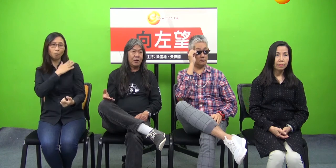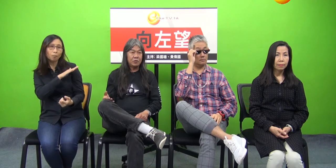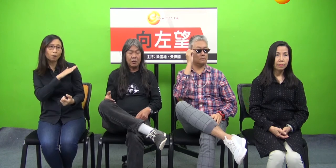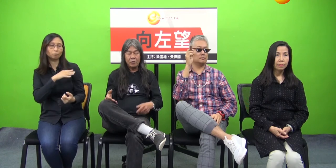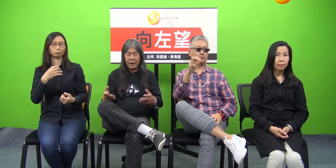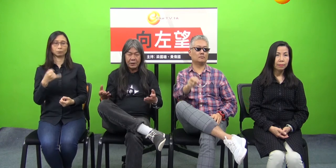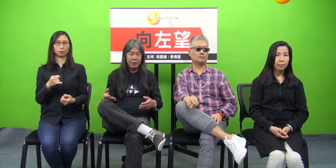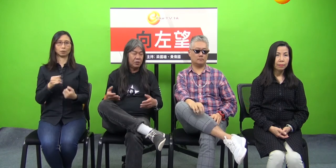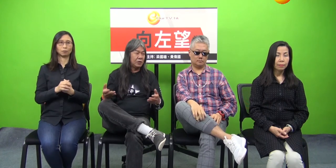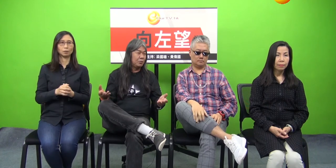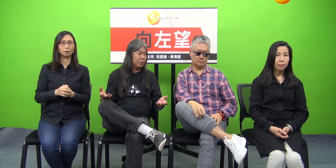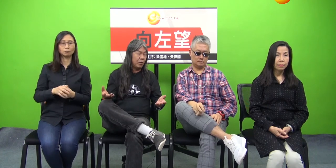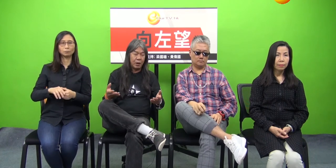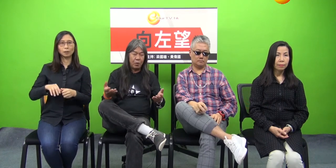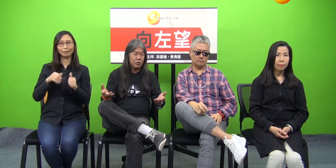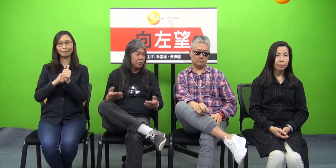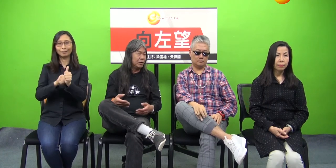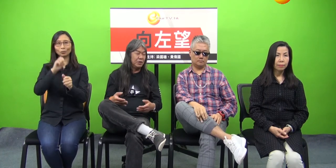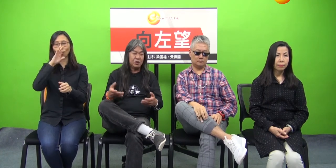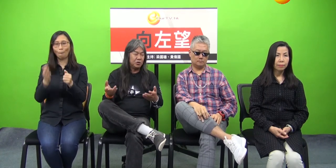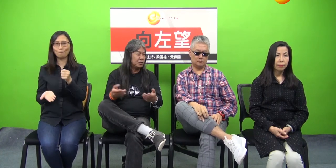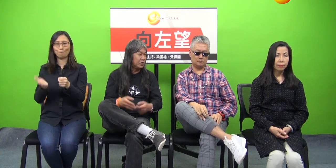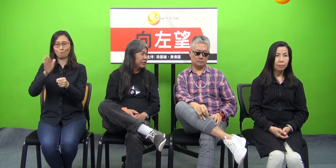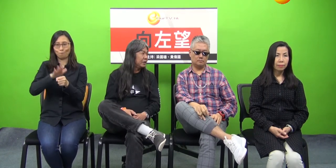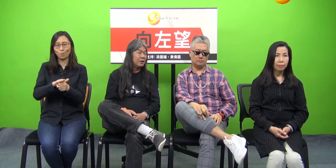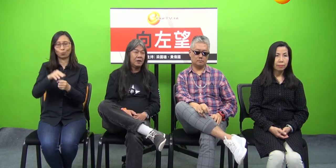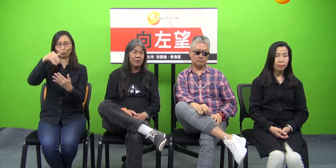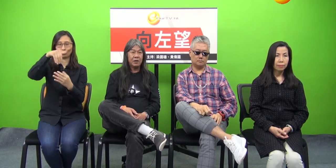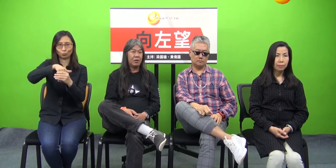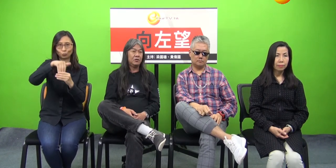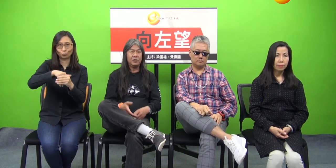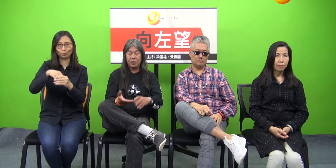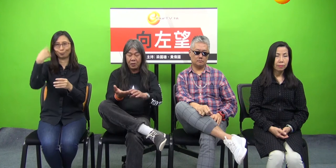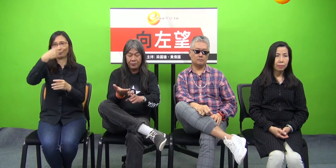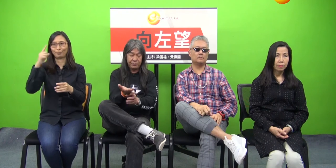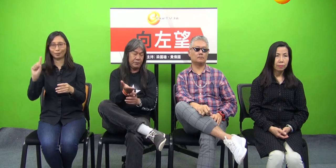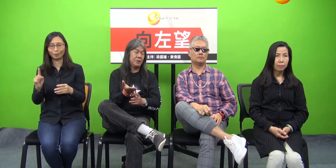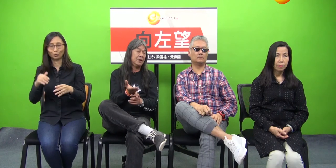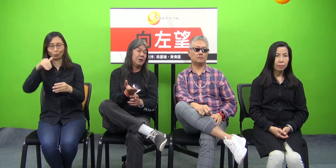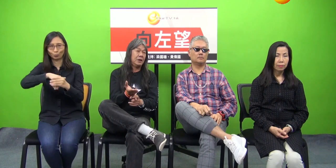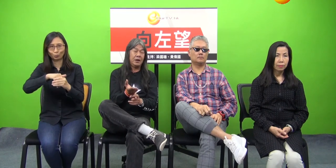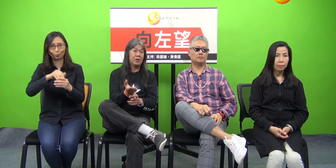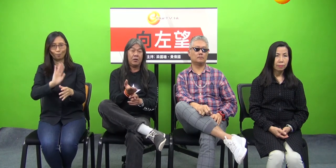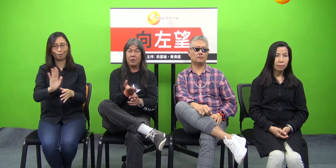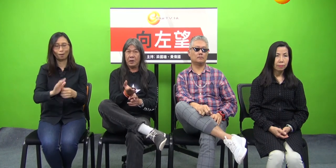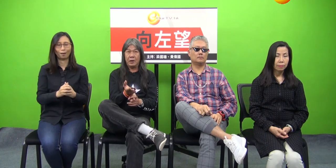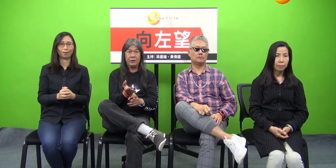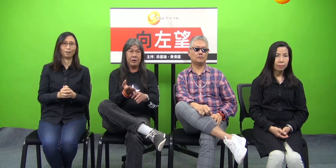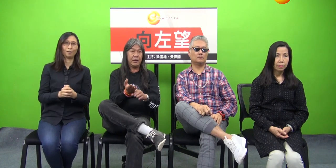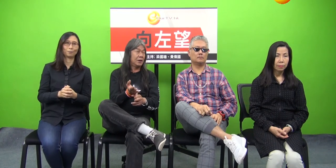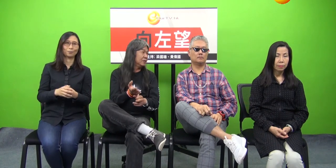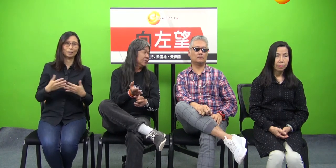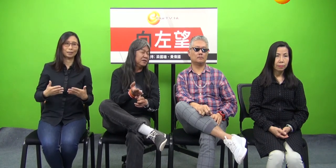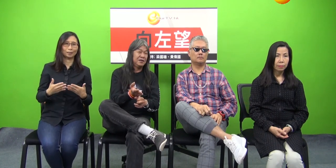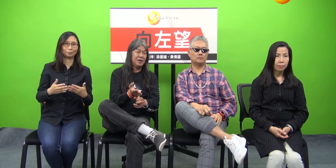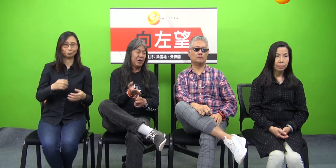冇理由仲喺戇叉叉度講緊補選啊，邊個選上嘅？我有個，如果呢一個議事規